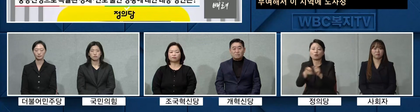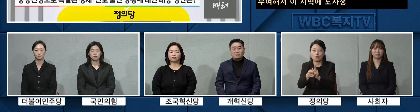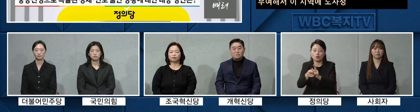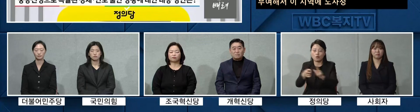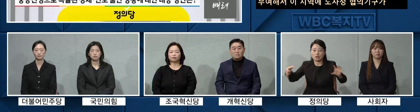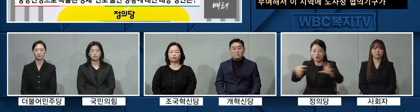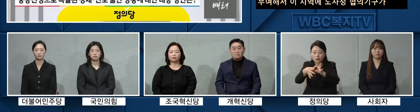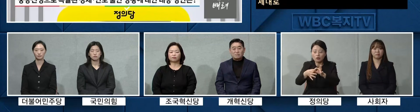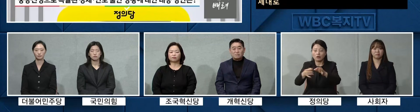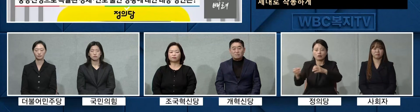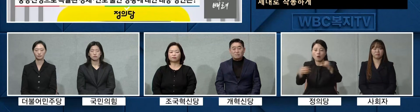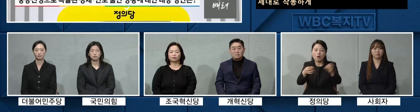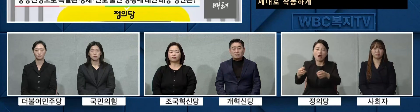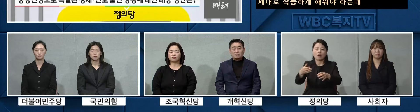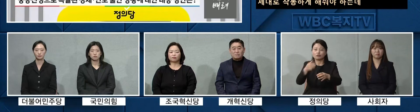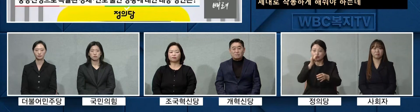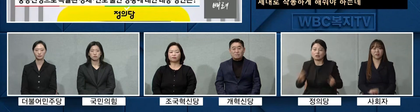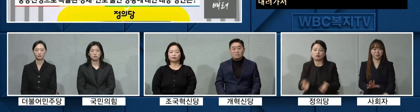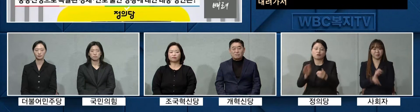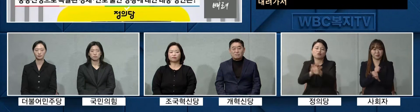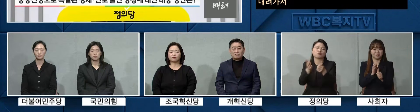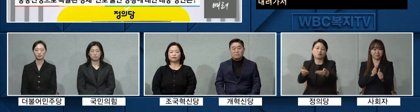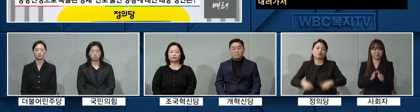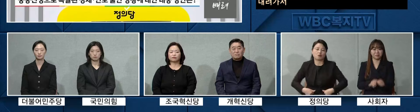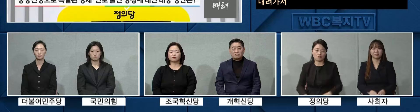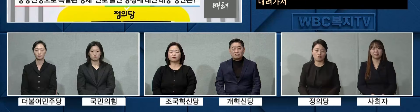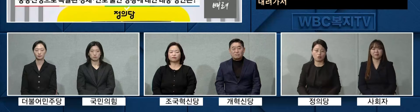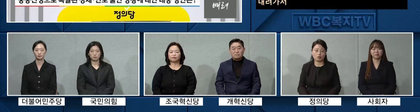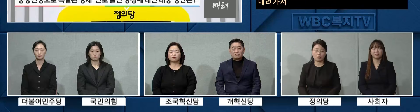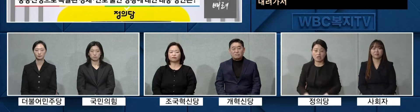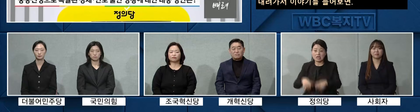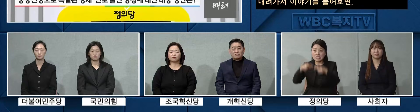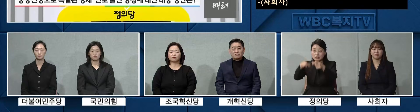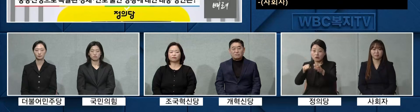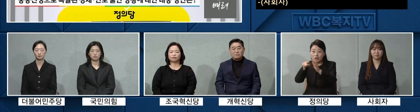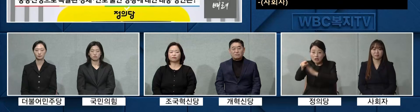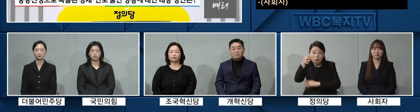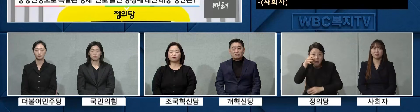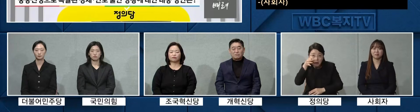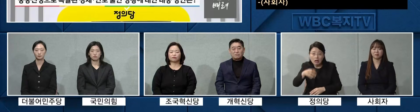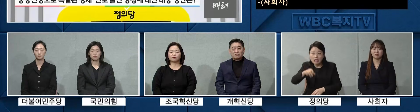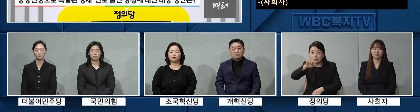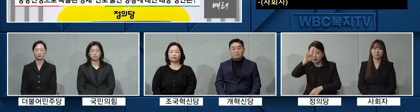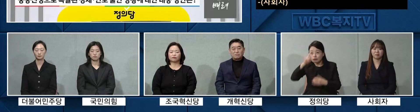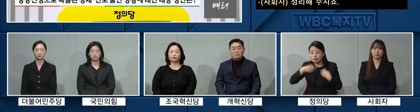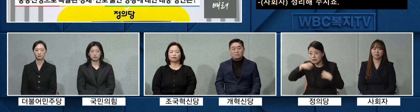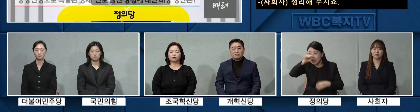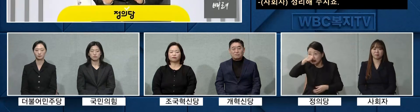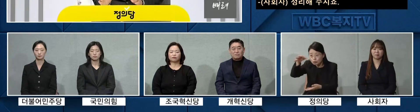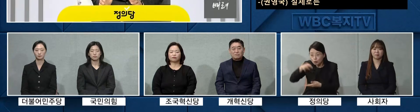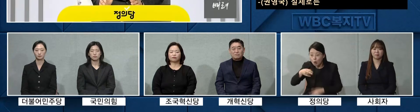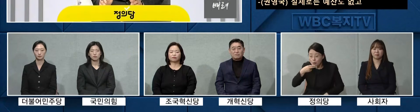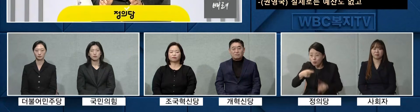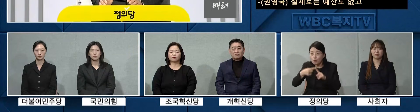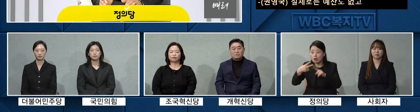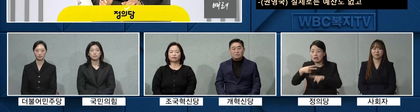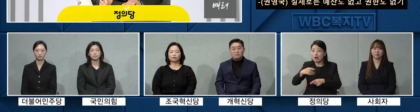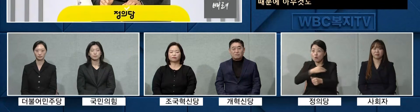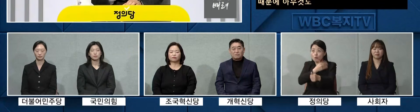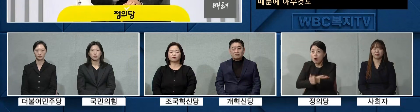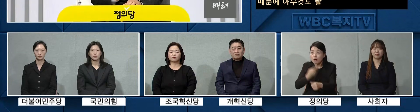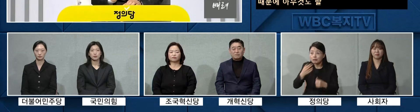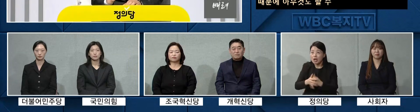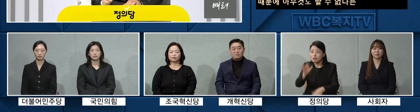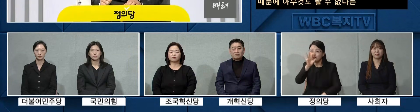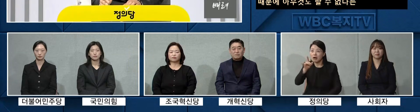내려가서 이야기를 들어보면 정리해 주시죠. 실제로는 예산도 없고 권한도 없기 때문에 아무것도 할 수 없다는 얘기를 하고